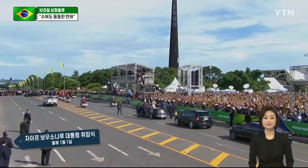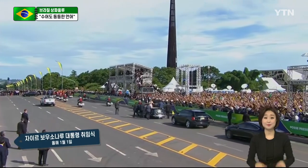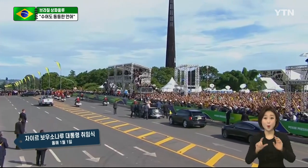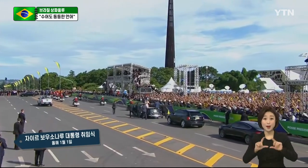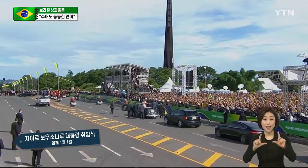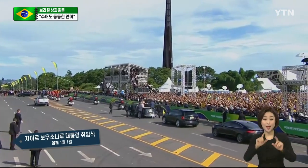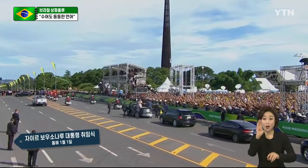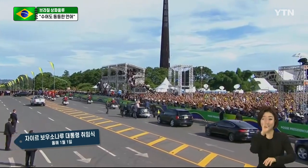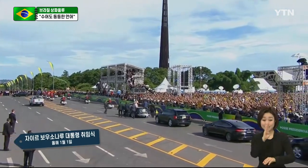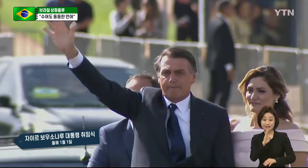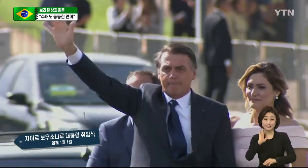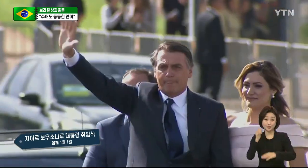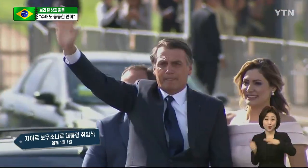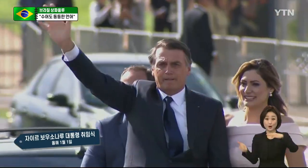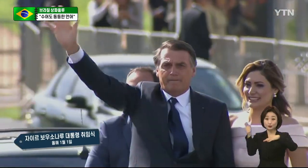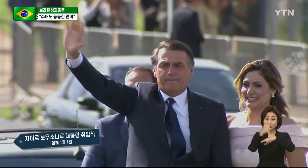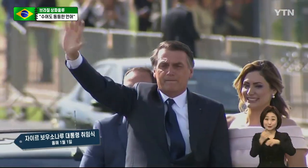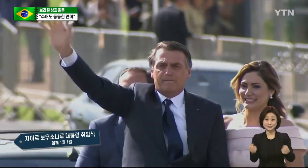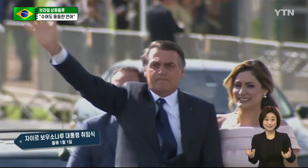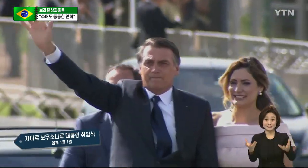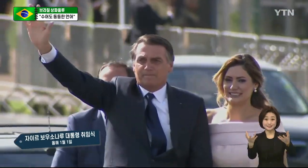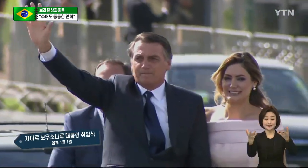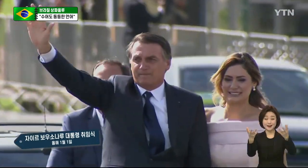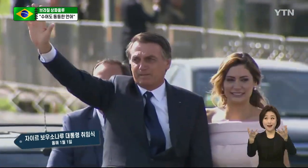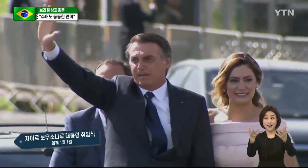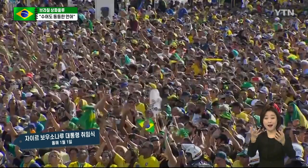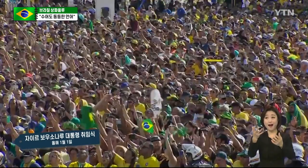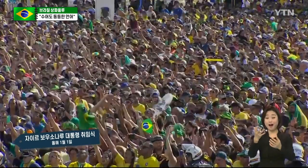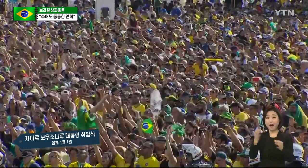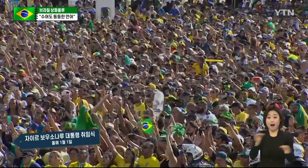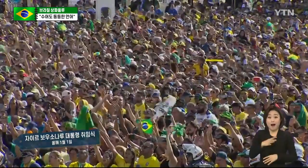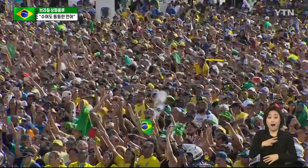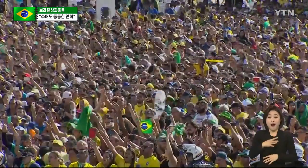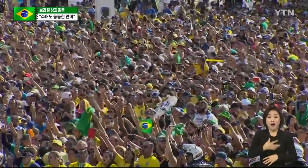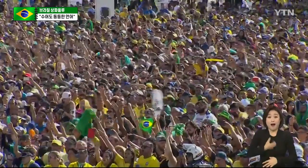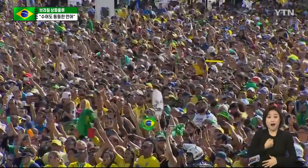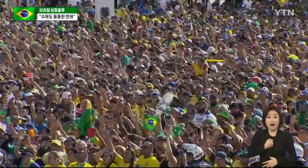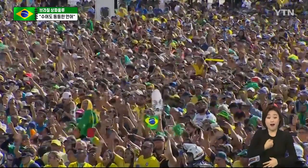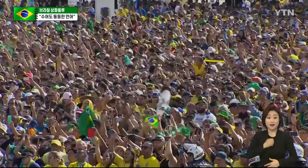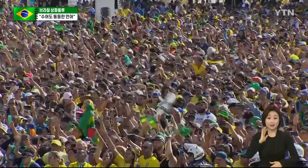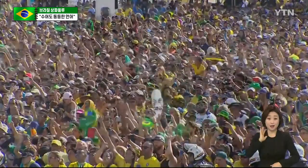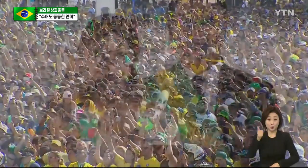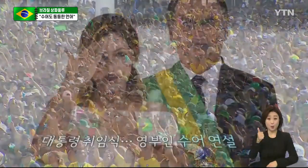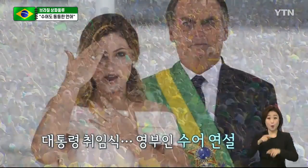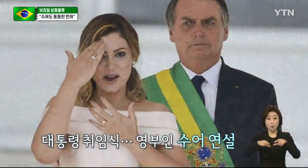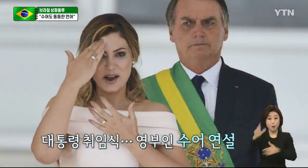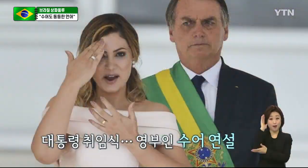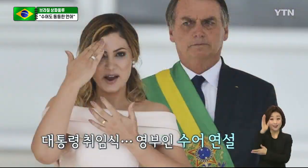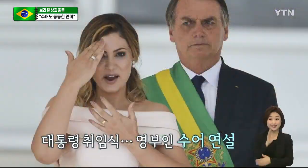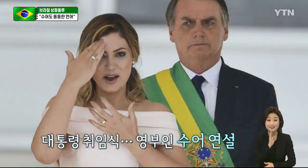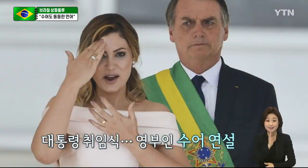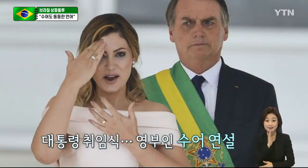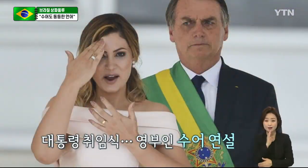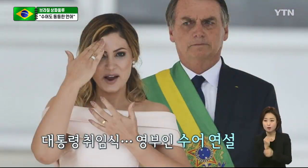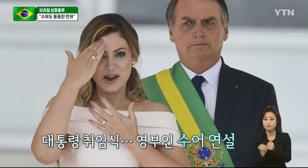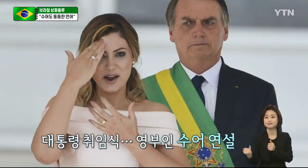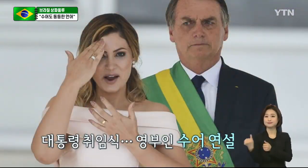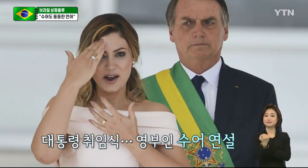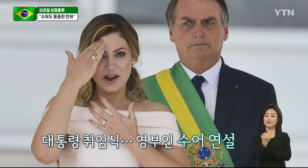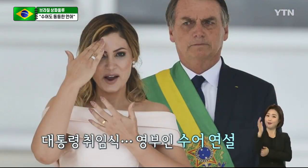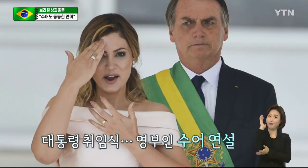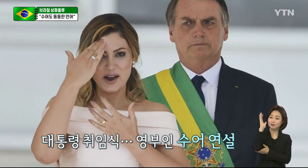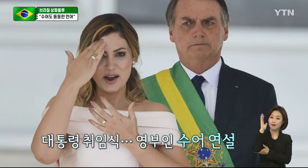올해 초 브라질 신임 대통령 취임식에선 파격적인 장면이 나왔습니다. 대통령보다 영부인이 먼저 연설을 한